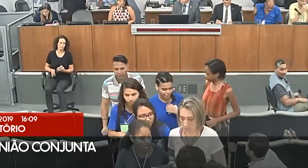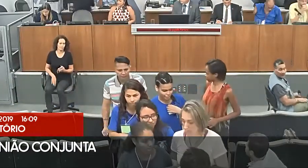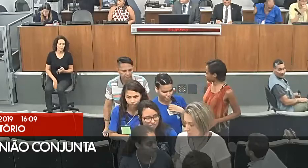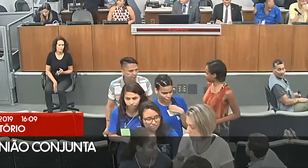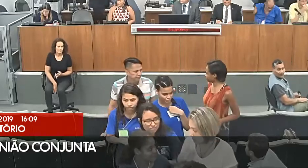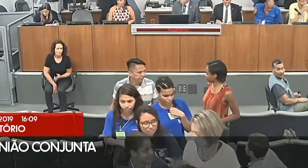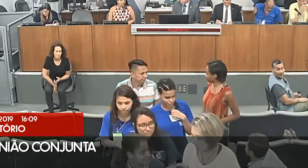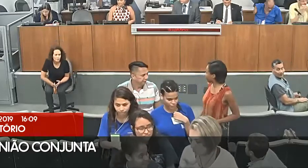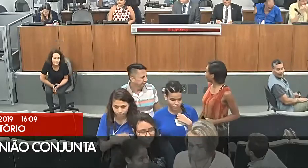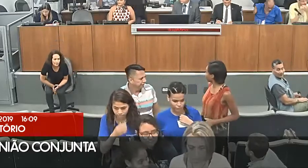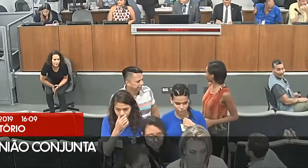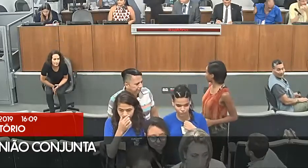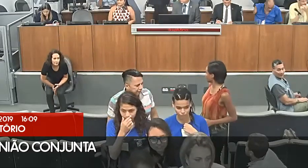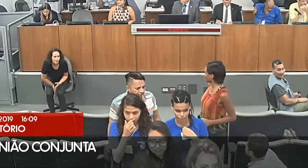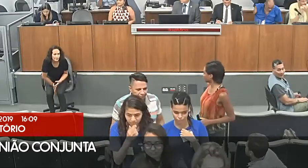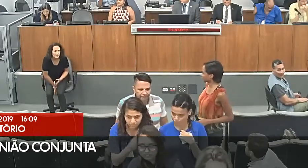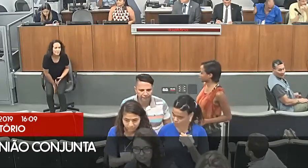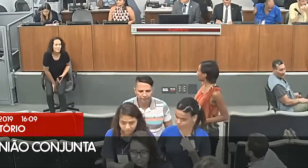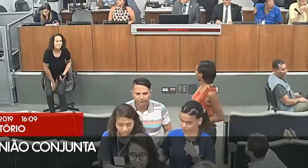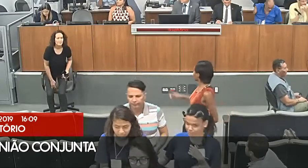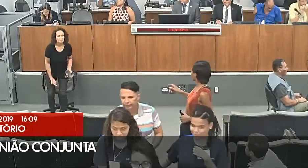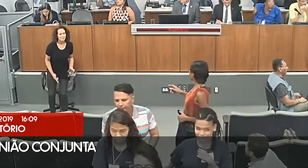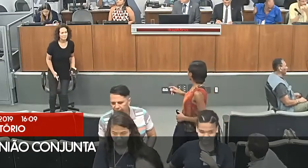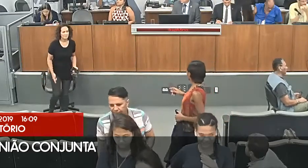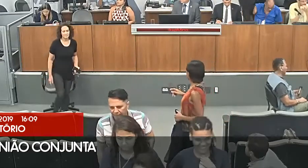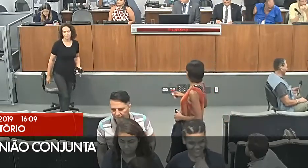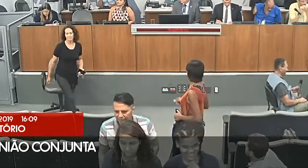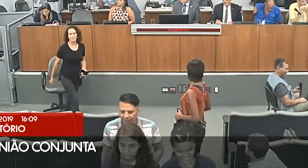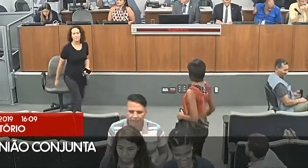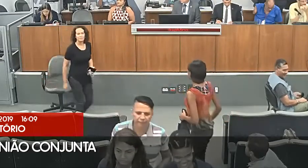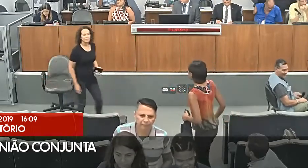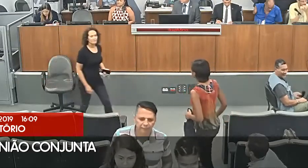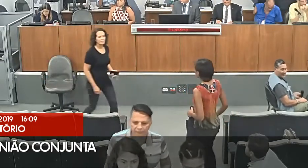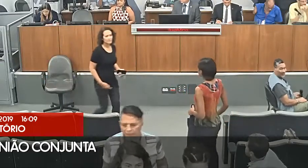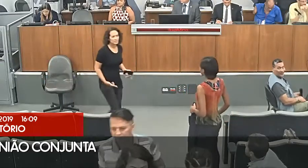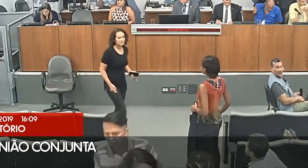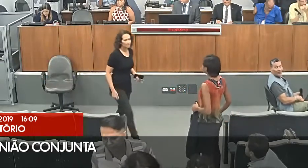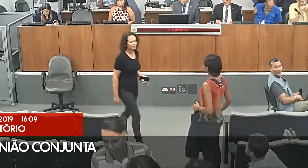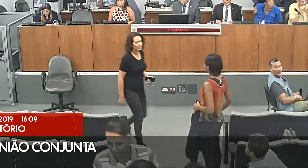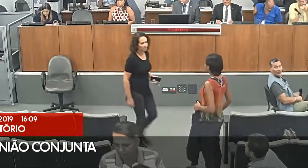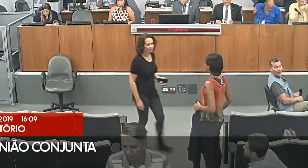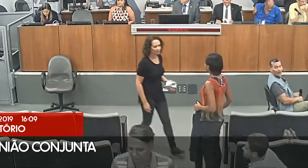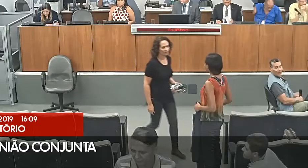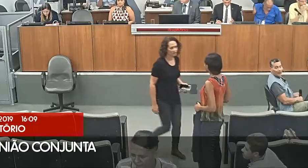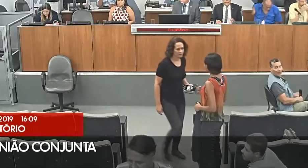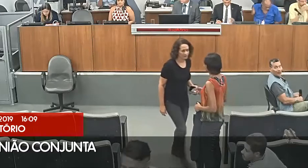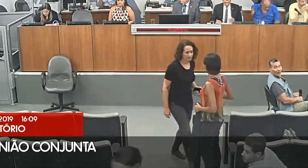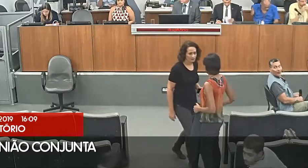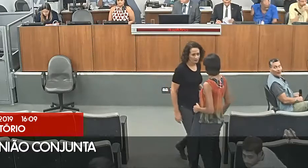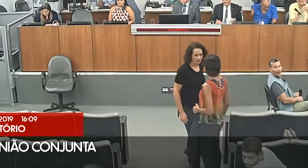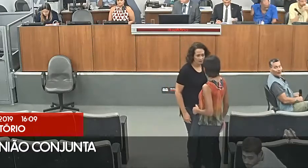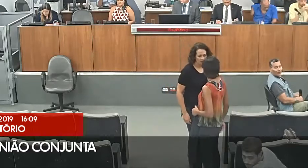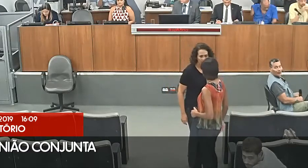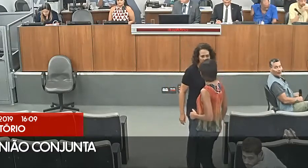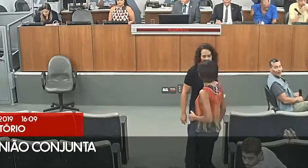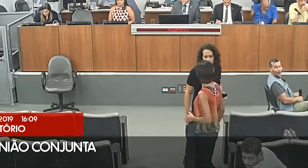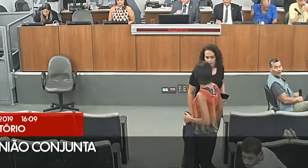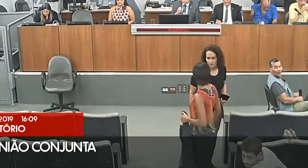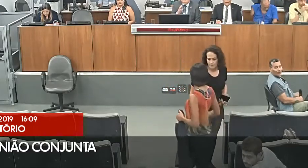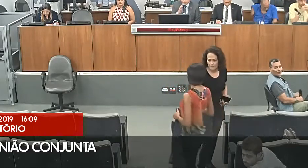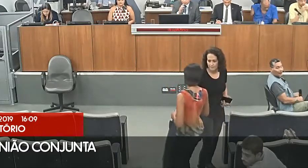com um cuidado com a assistência a esses é candidatos ao esporte em deficiência